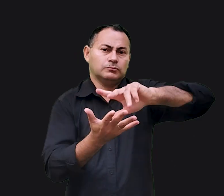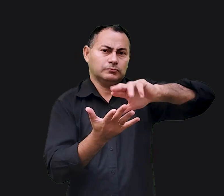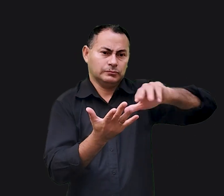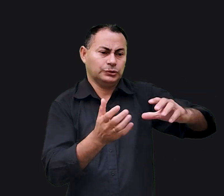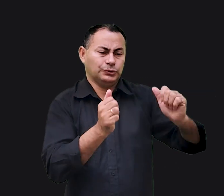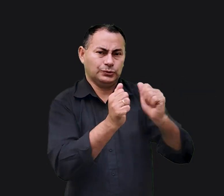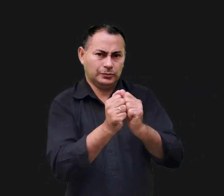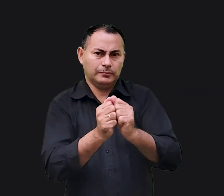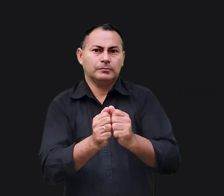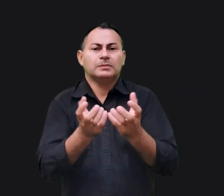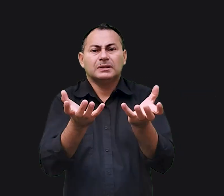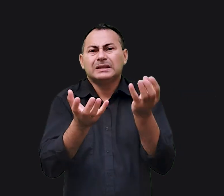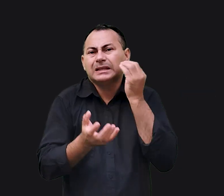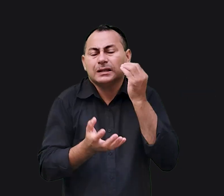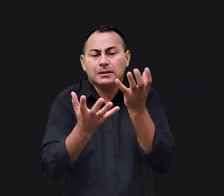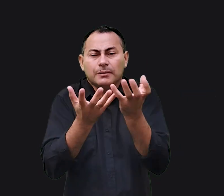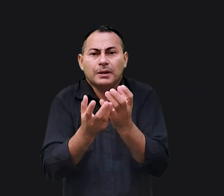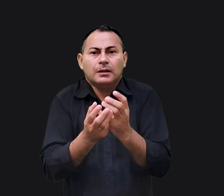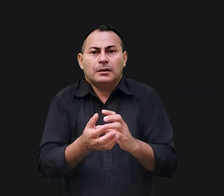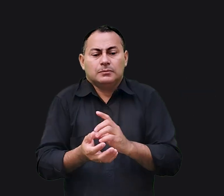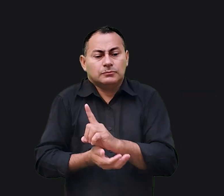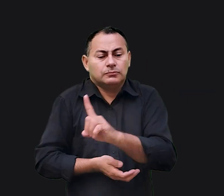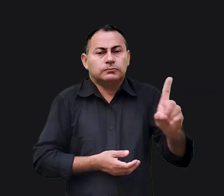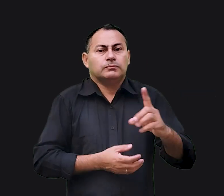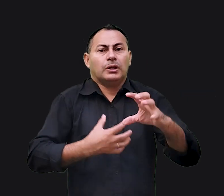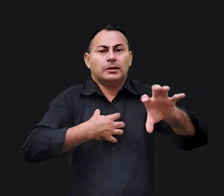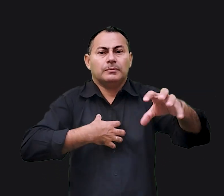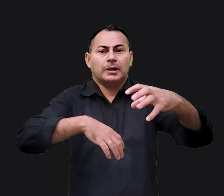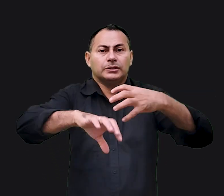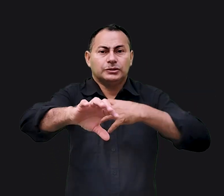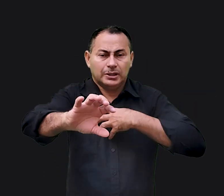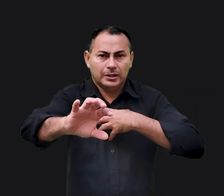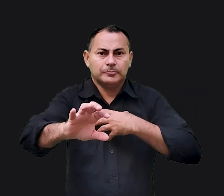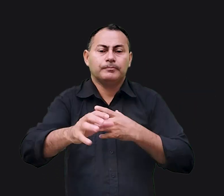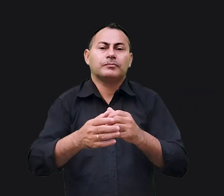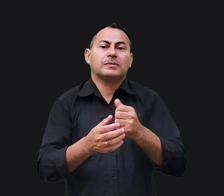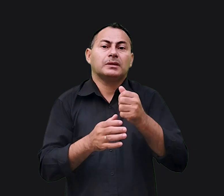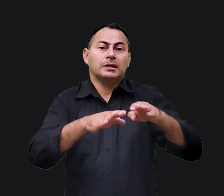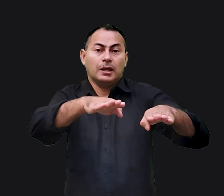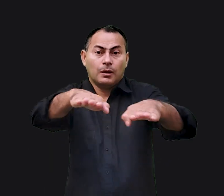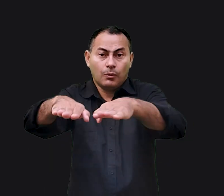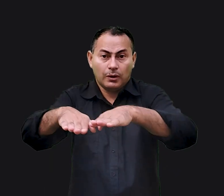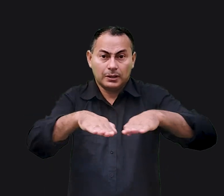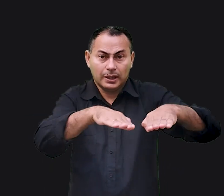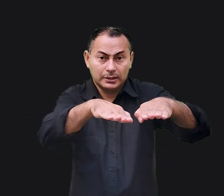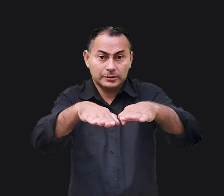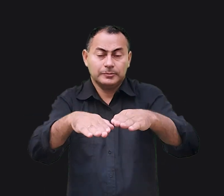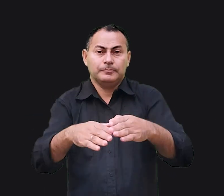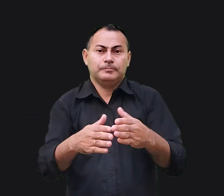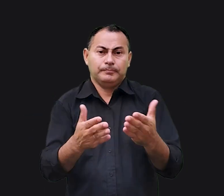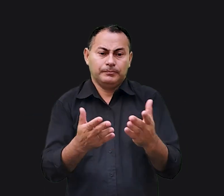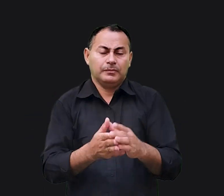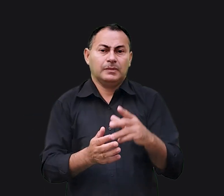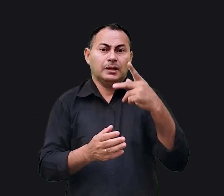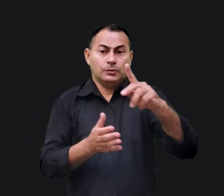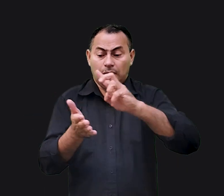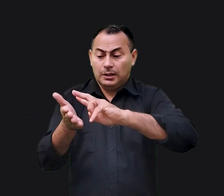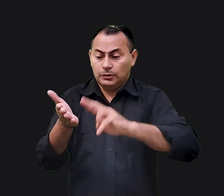diversidade. Procure pela pluralidade, pela empatia e a igualdade. Na sua leitura do livro